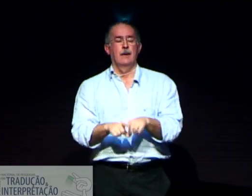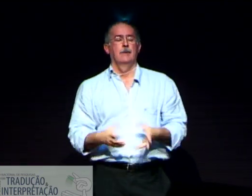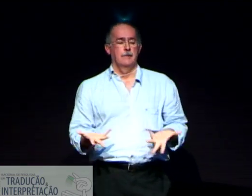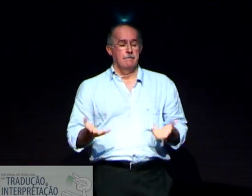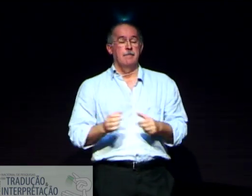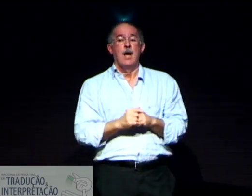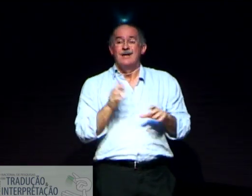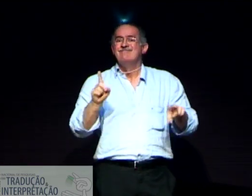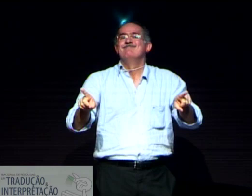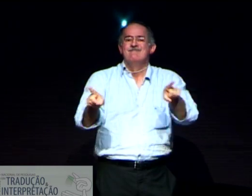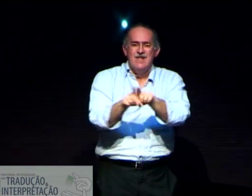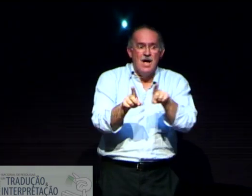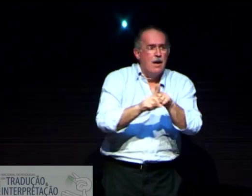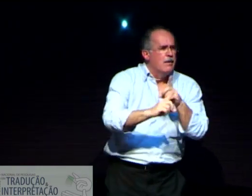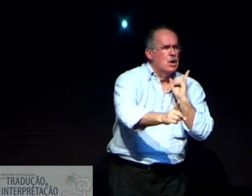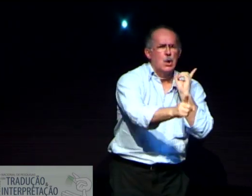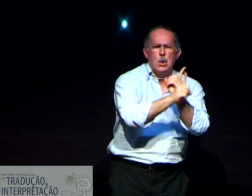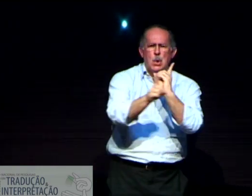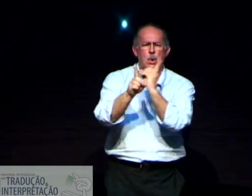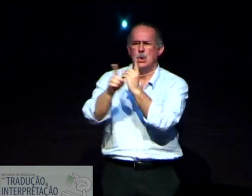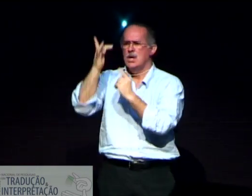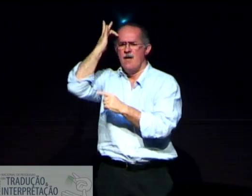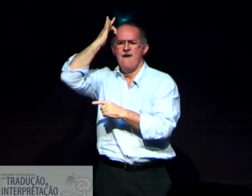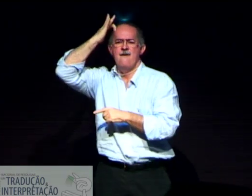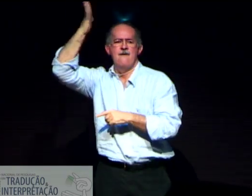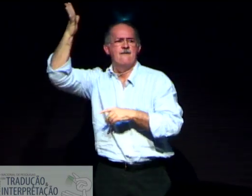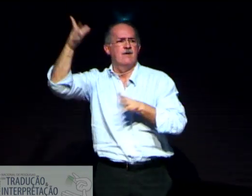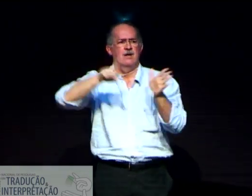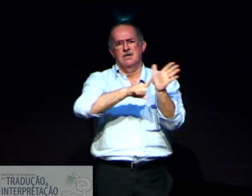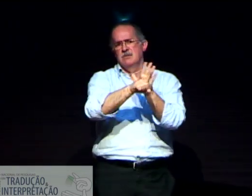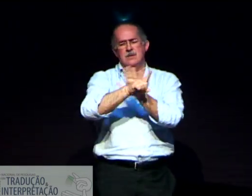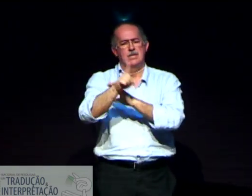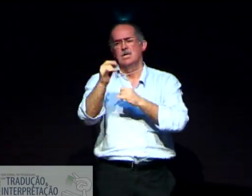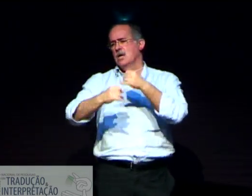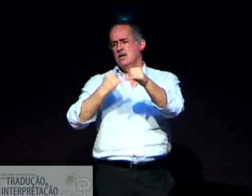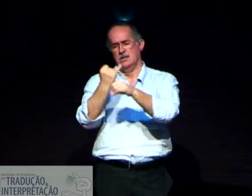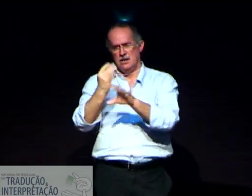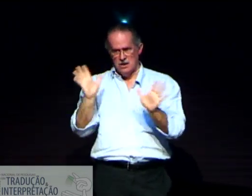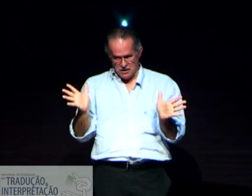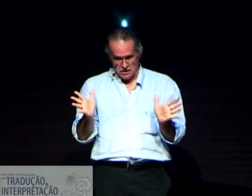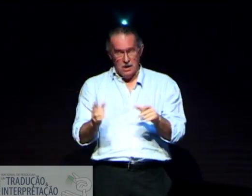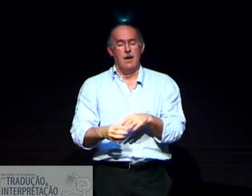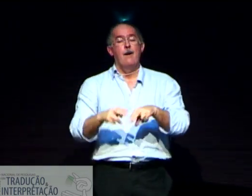Então, eles também é tanto para uso de móveis quanto para desktop.